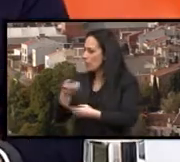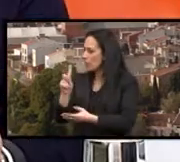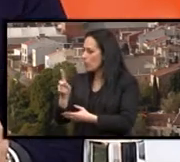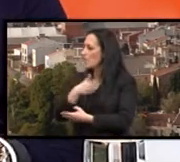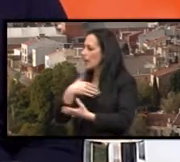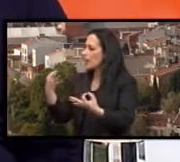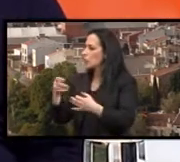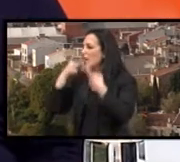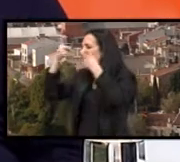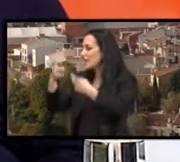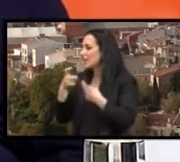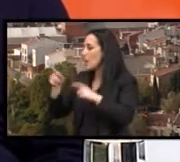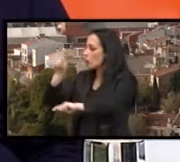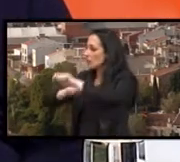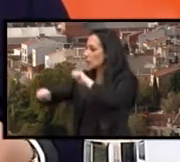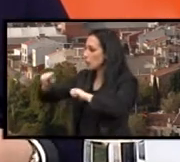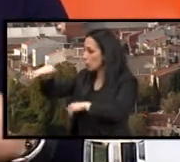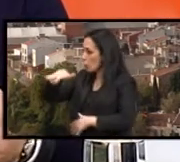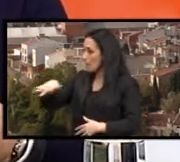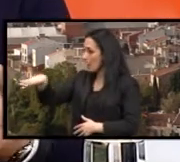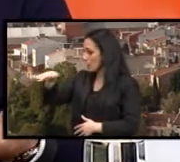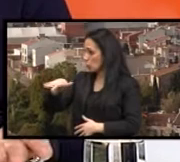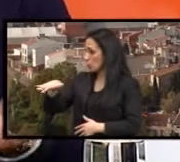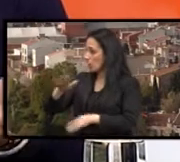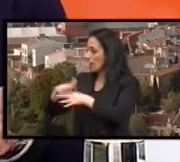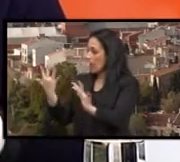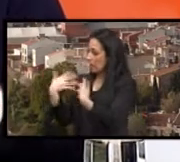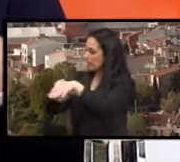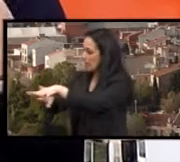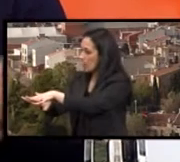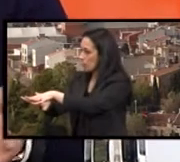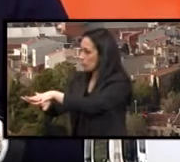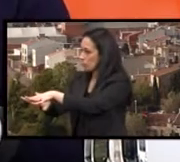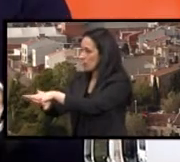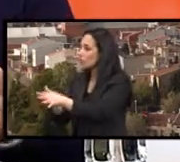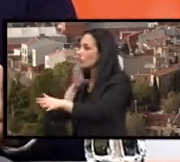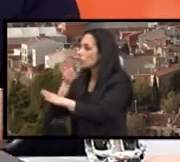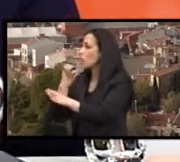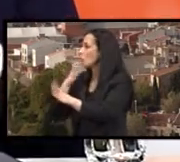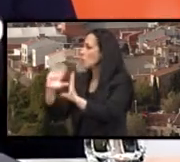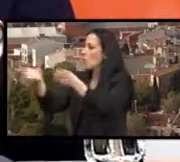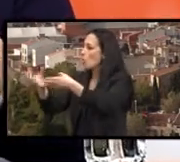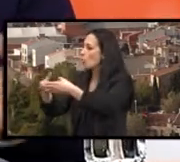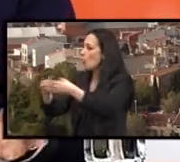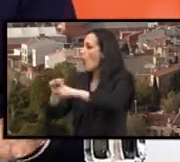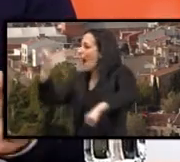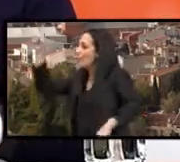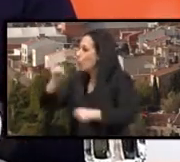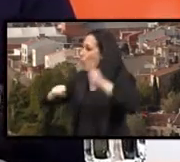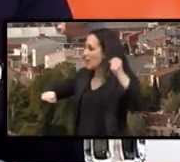que realment ens obren molt les portes, i integrar-nos a grups ja fets, no? Classes d'aeròbics de veïns,